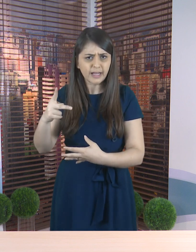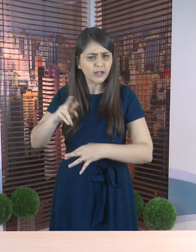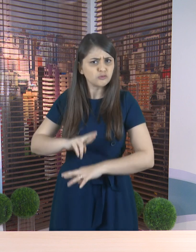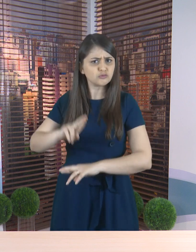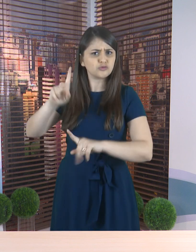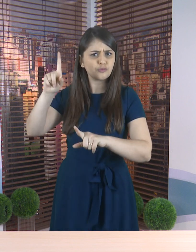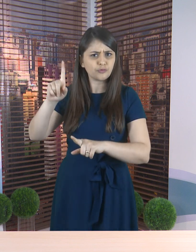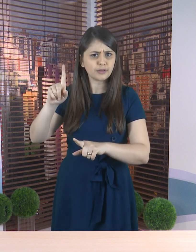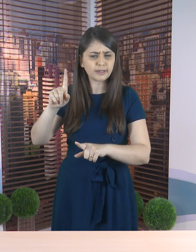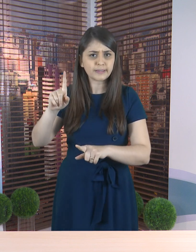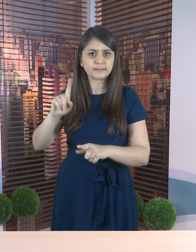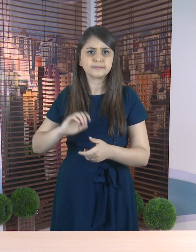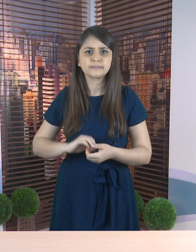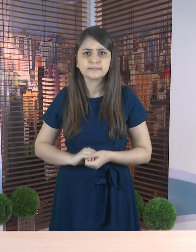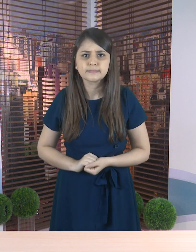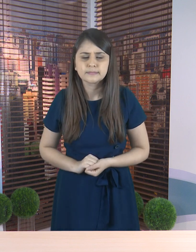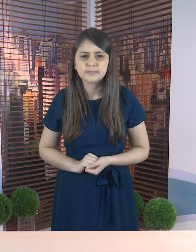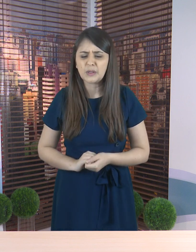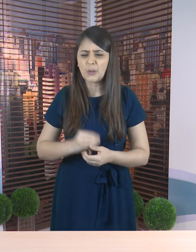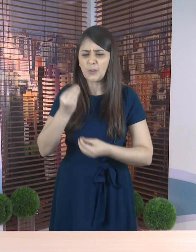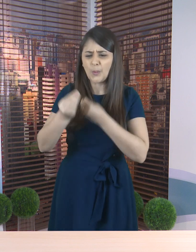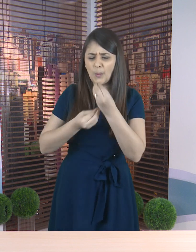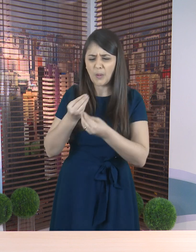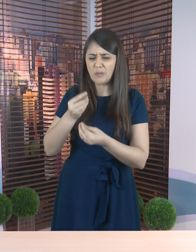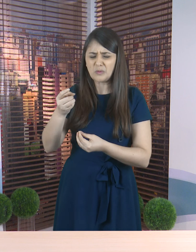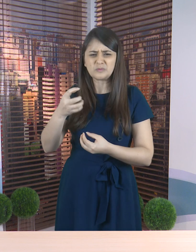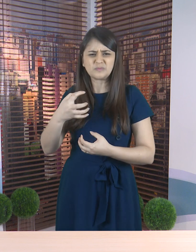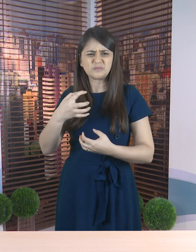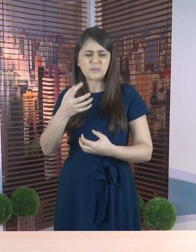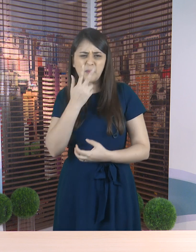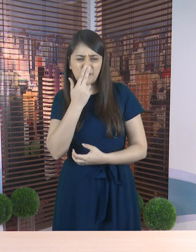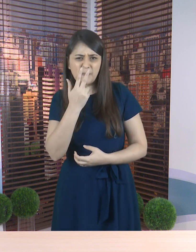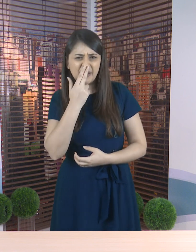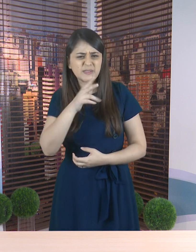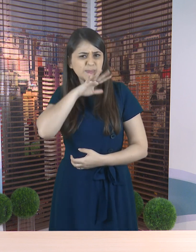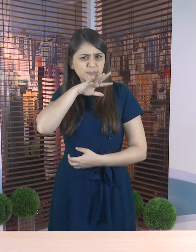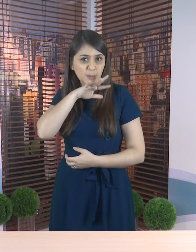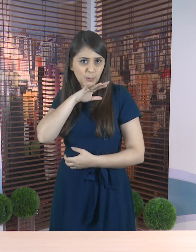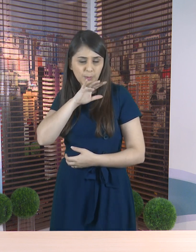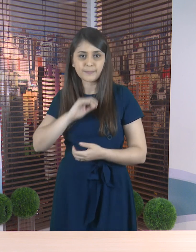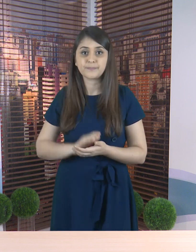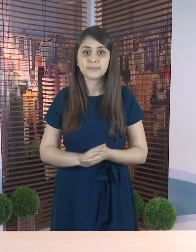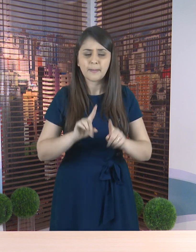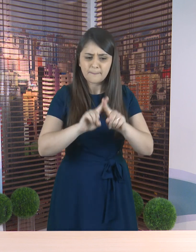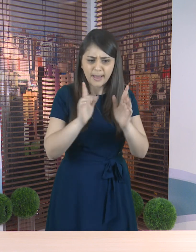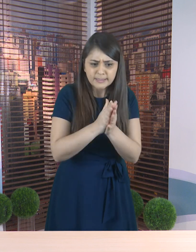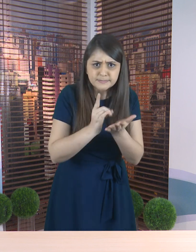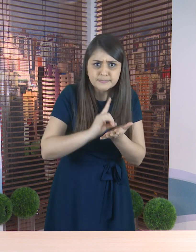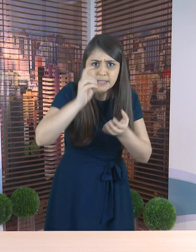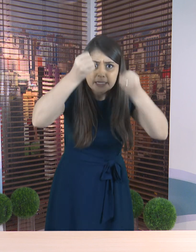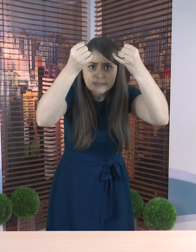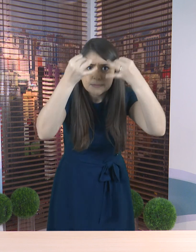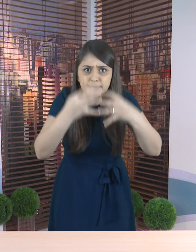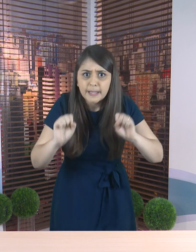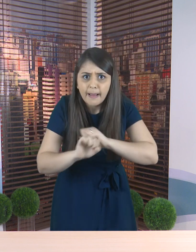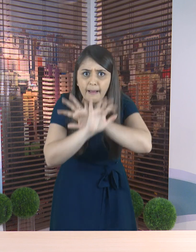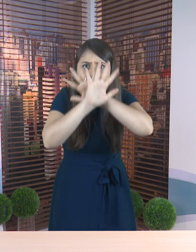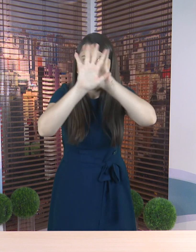não poupa palavras durante críticas ácidas ao abatido Jó. Ele encontra um amigo que